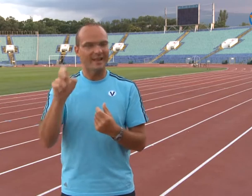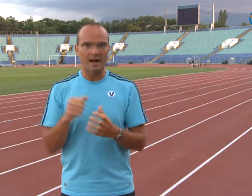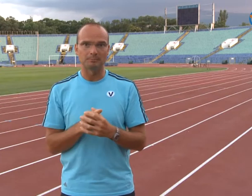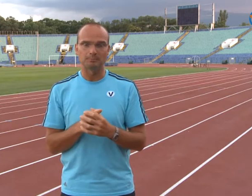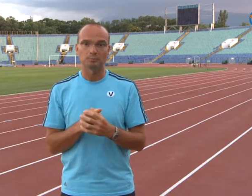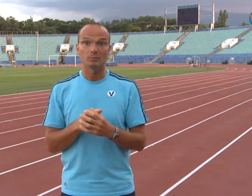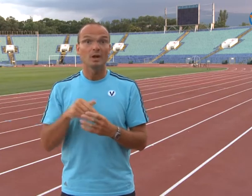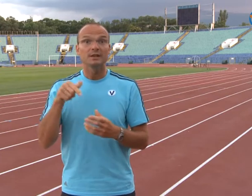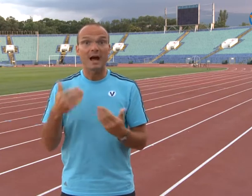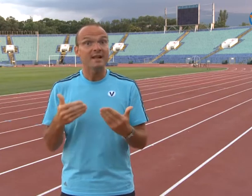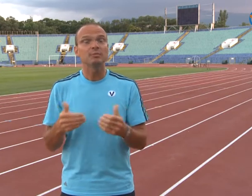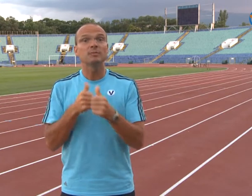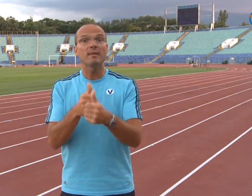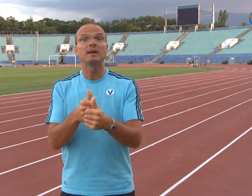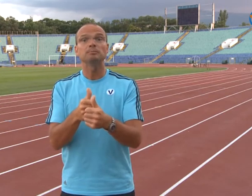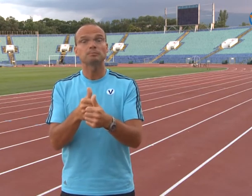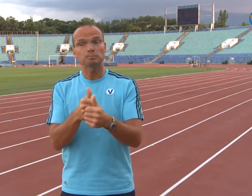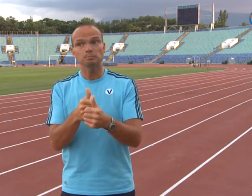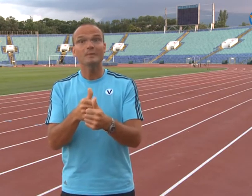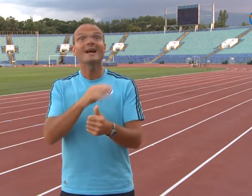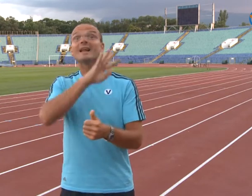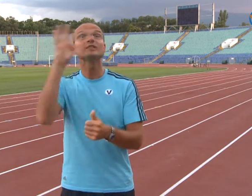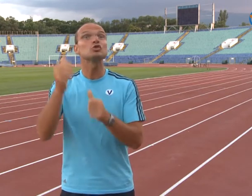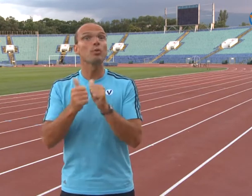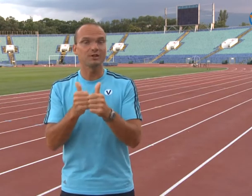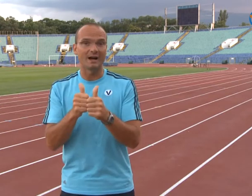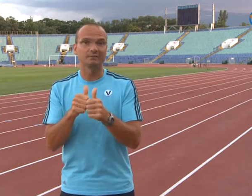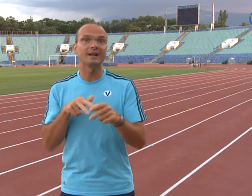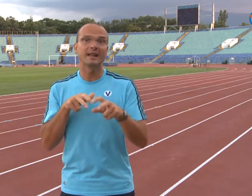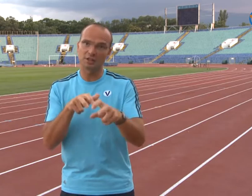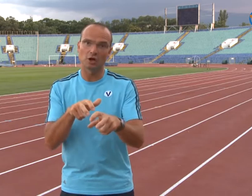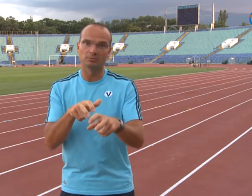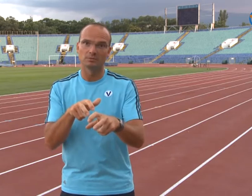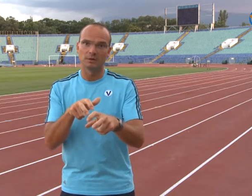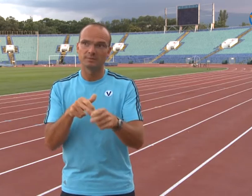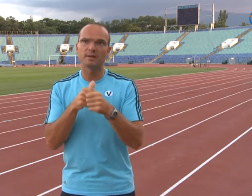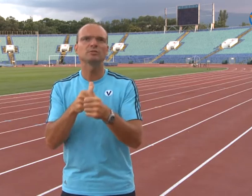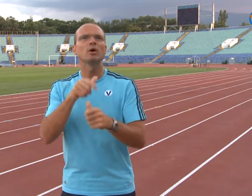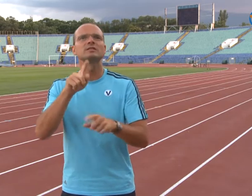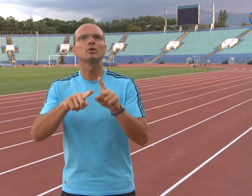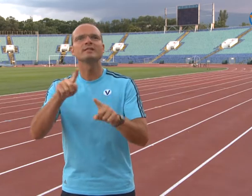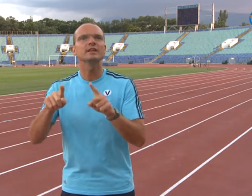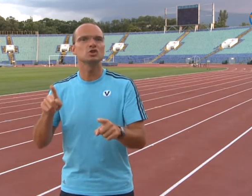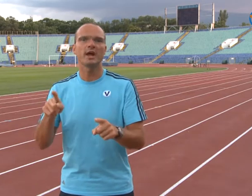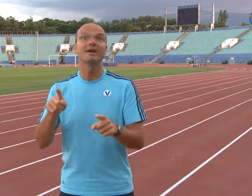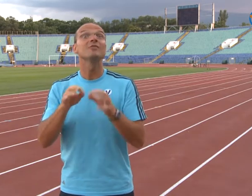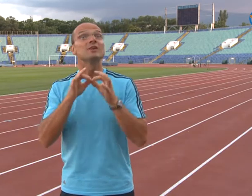Levskega. Danes smo spremljali kraljico športa, atletiko. Spremljali smo zelo različne